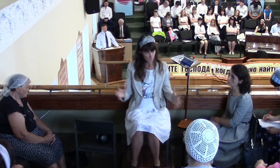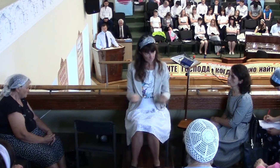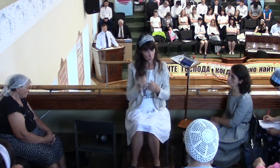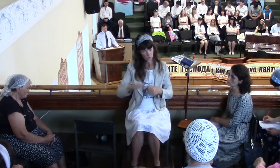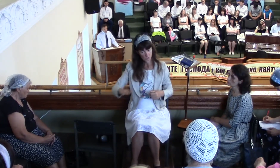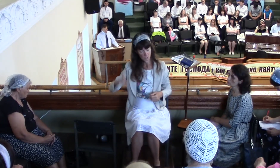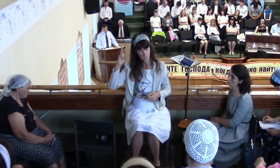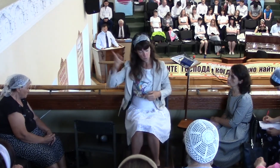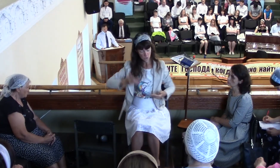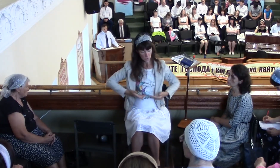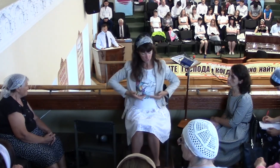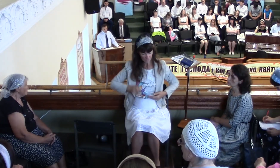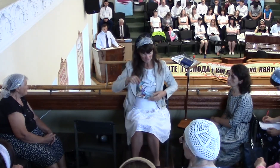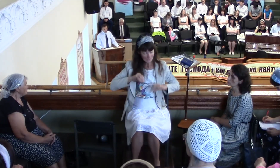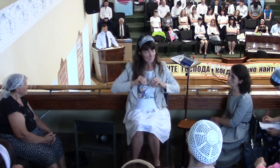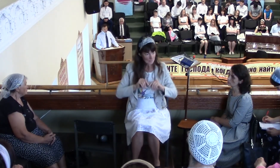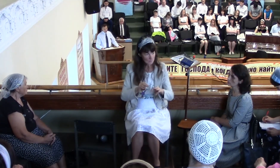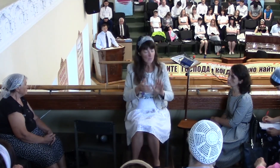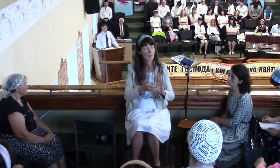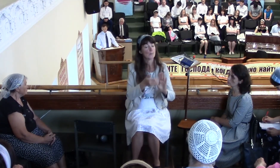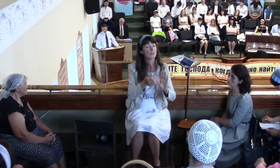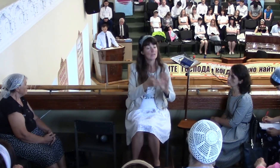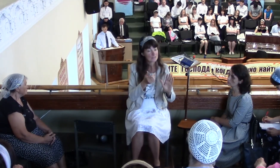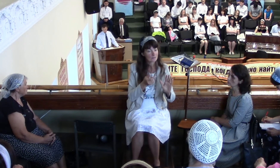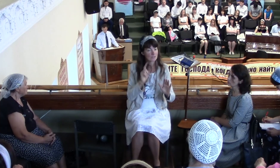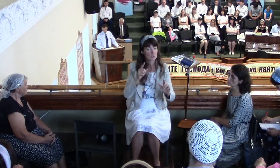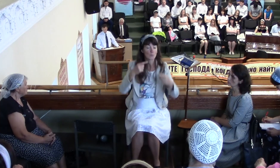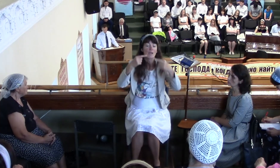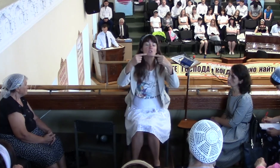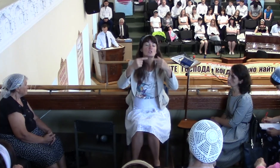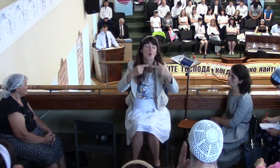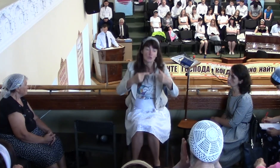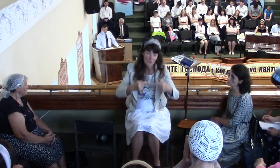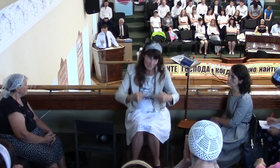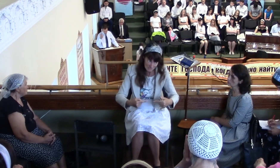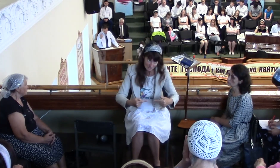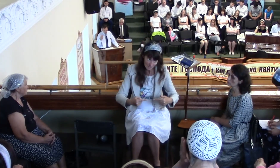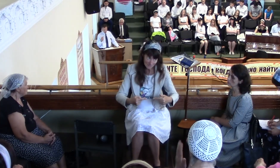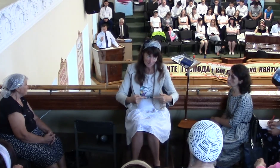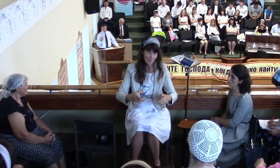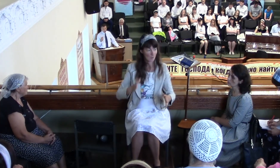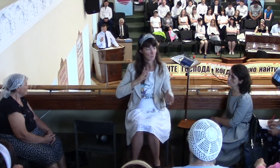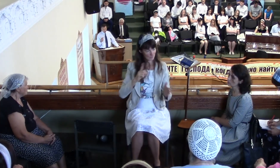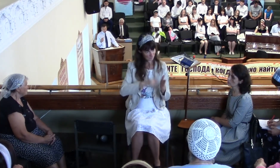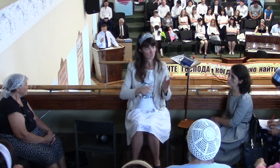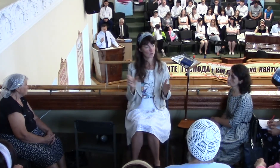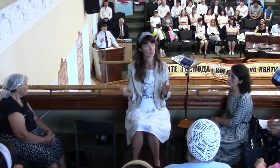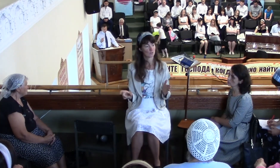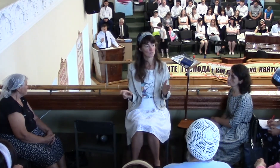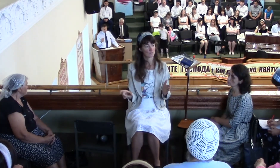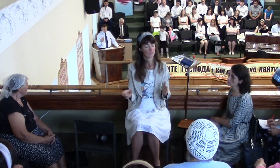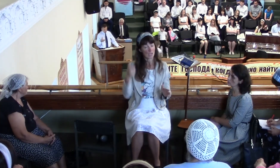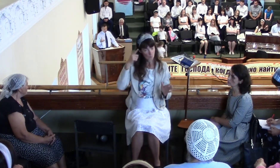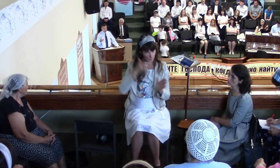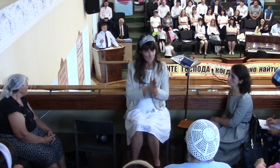земле, мы призваны к тому, чтобы соответствовать нашему призванию. Понимать нашу ответственность перед